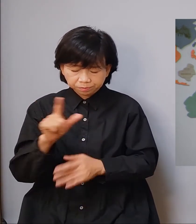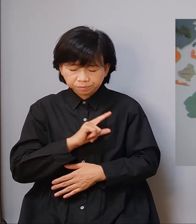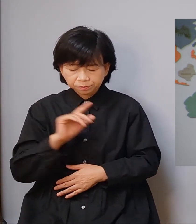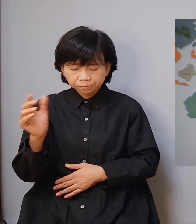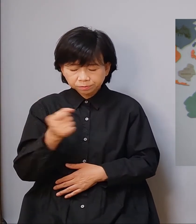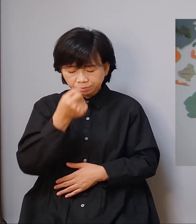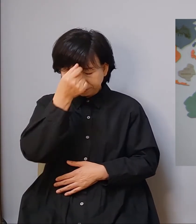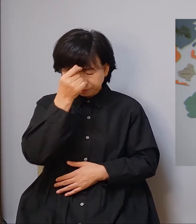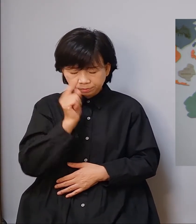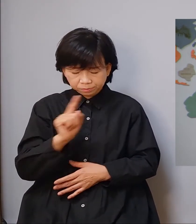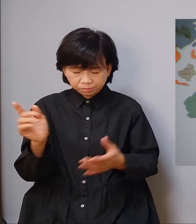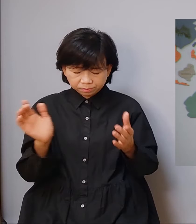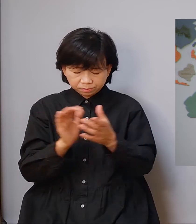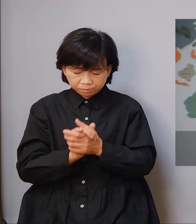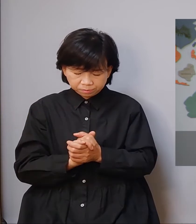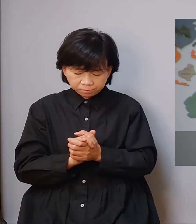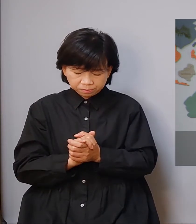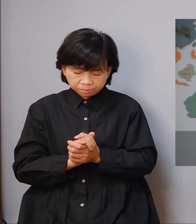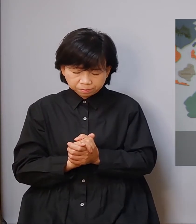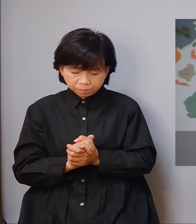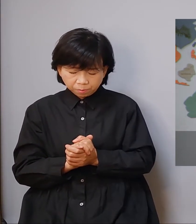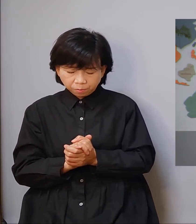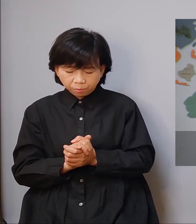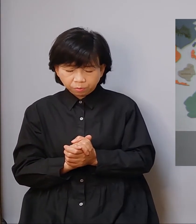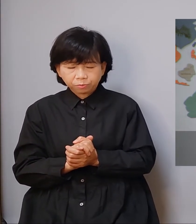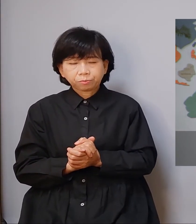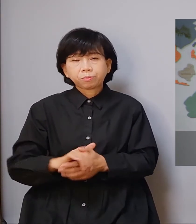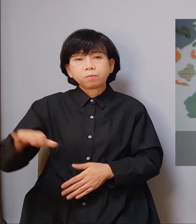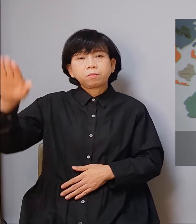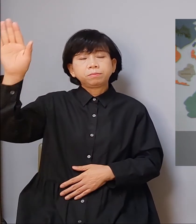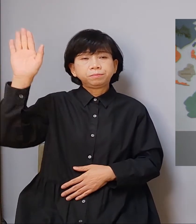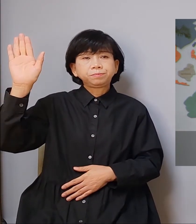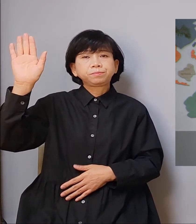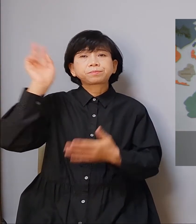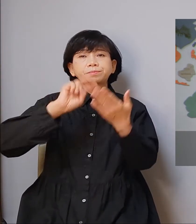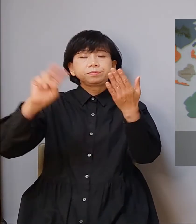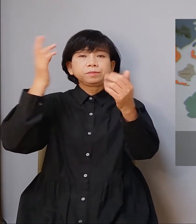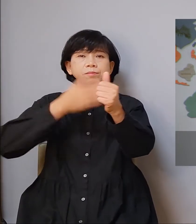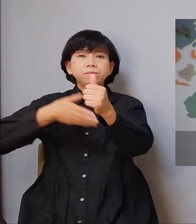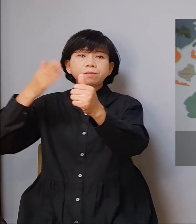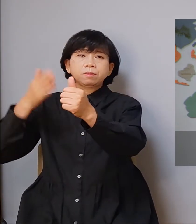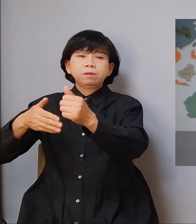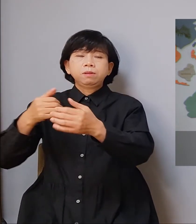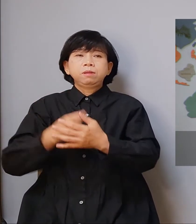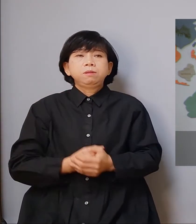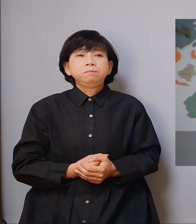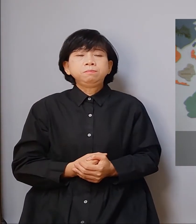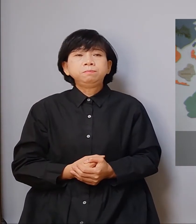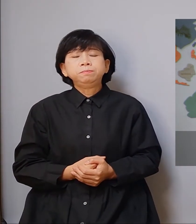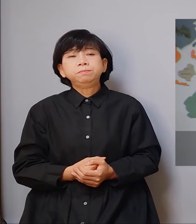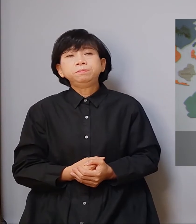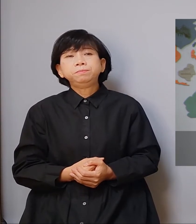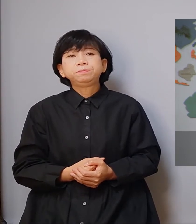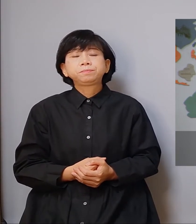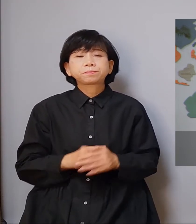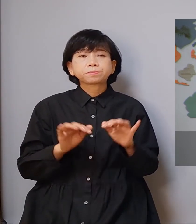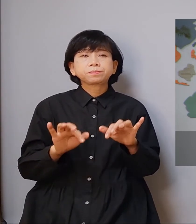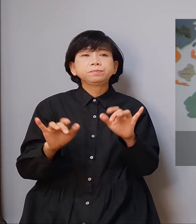이름으로 기도드립니다. 아멘. 우리 오른손을 들고 찬양할까요? 주는 나의 큰 능력,